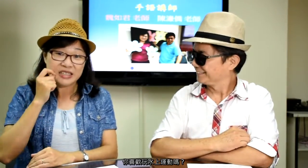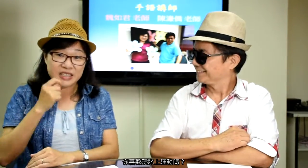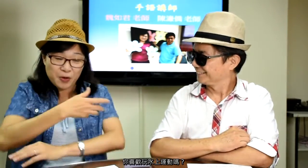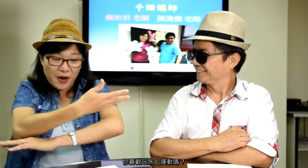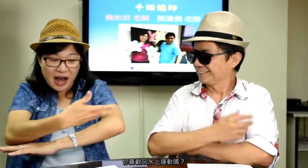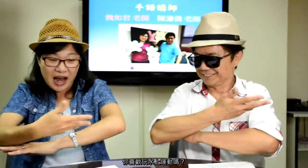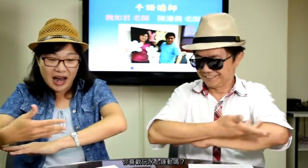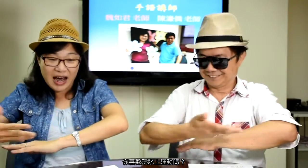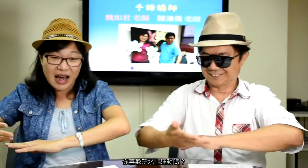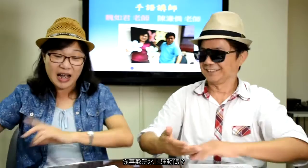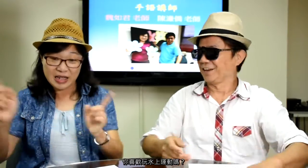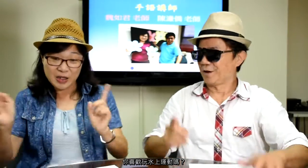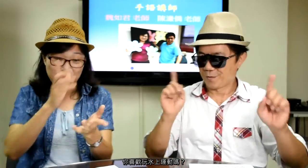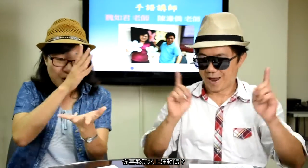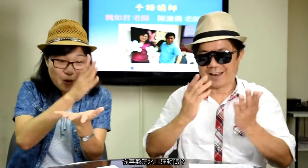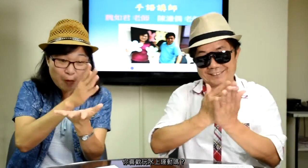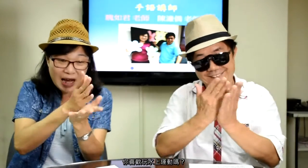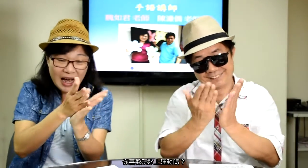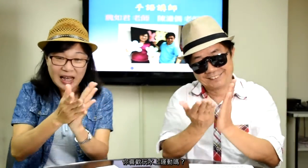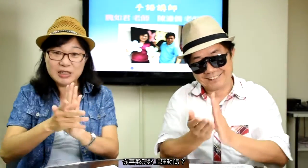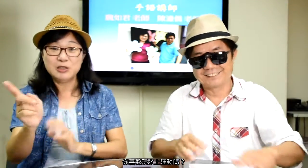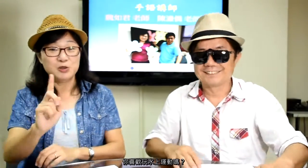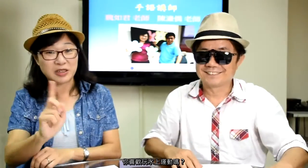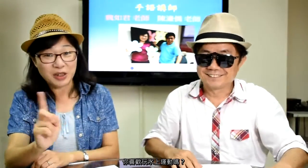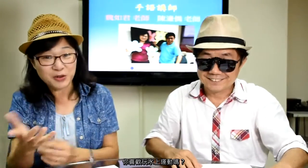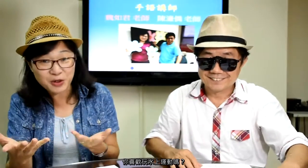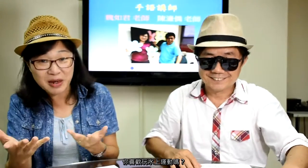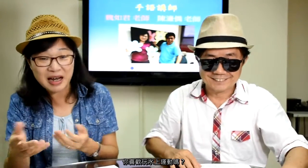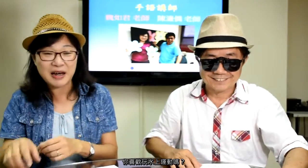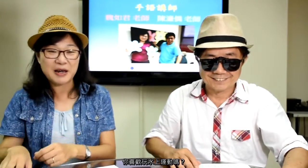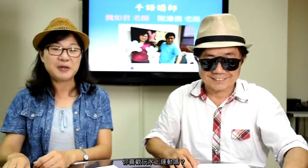喜欢玩水上运动吗？